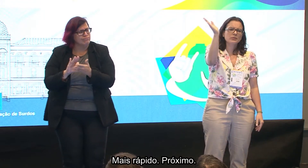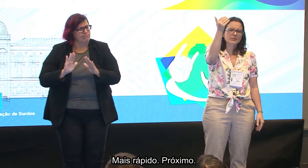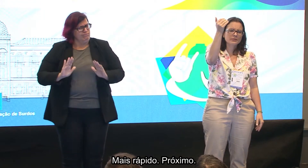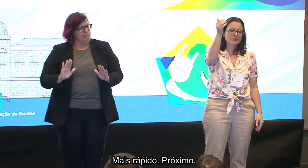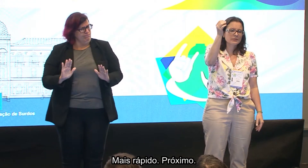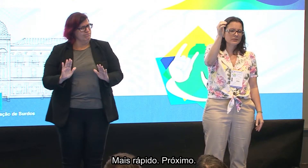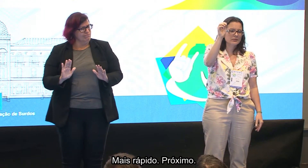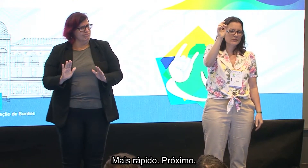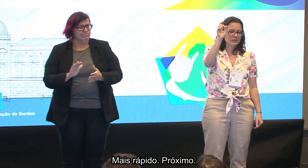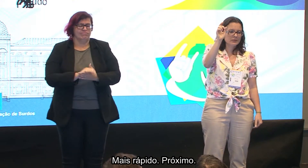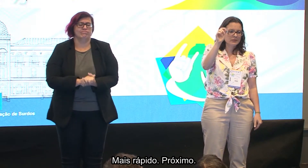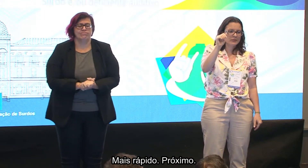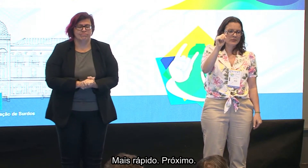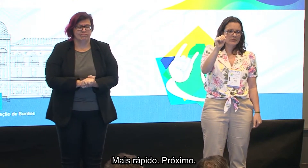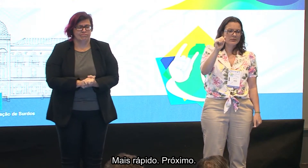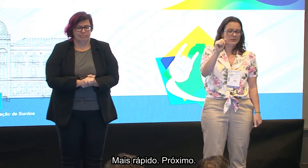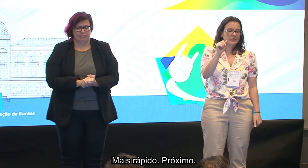Mais rápido. Próximo.